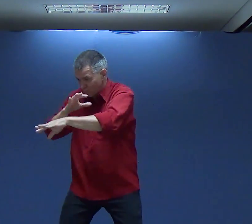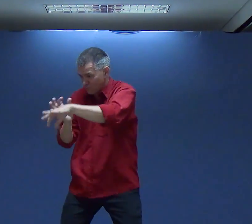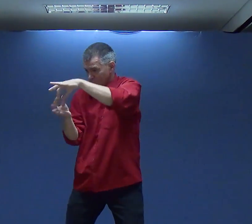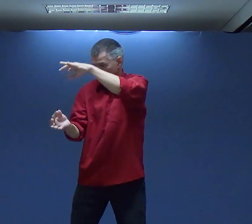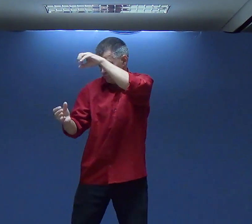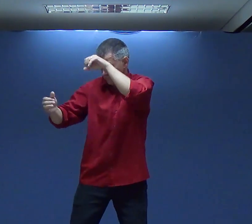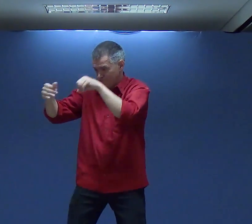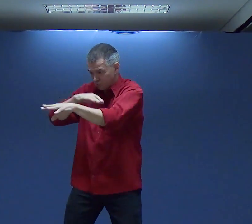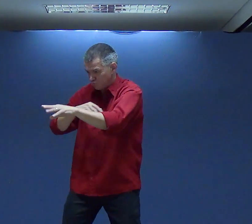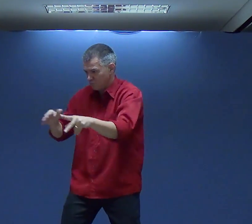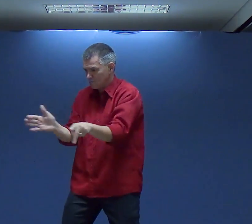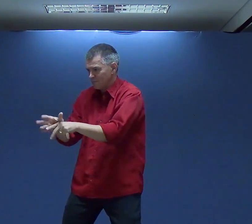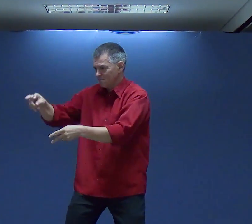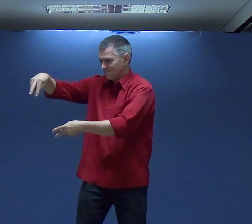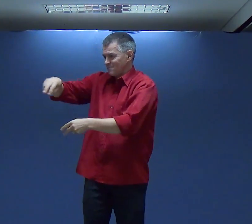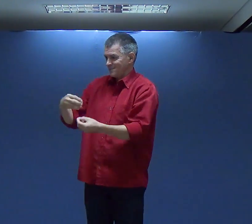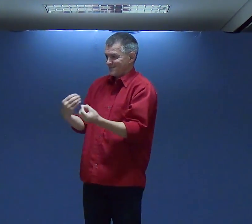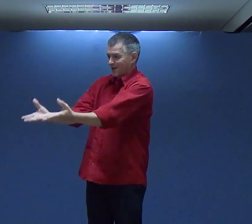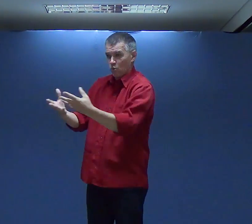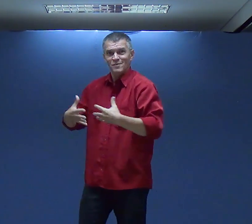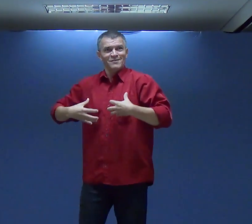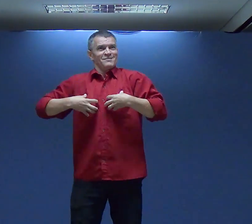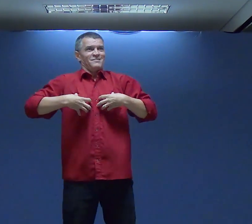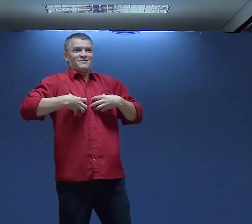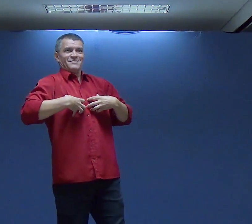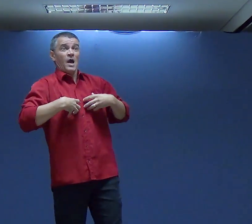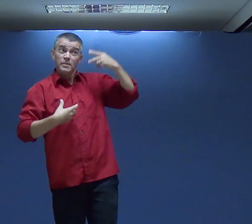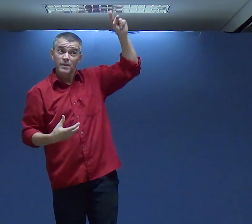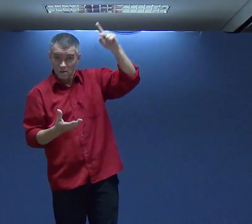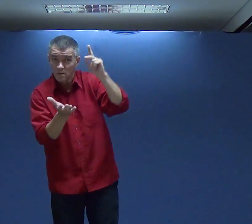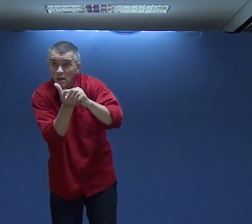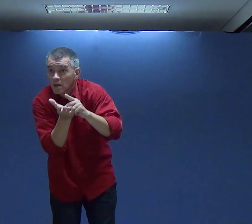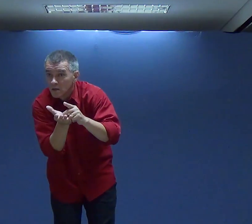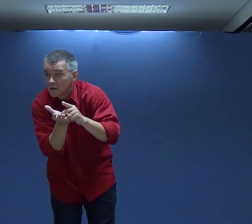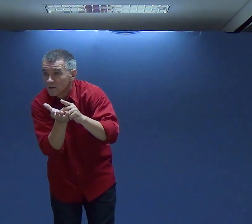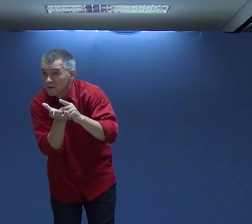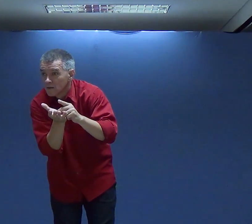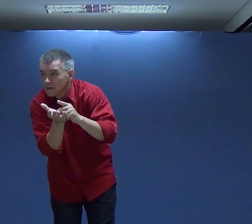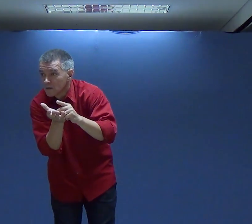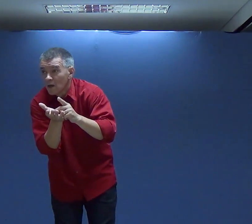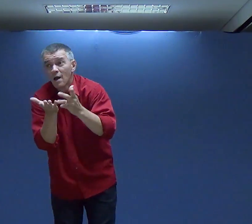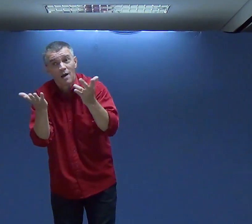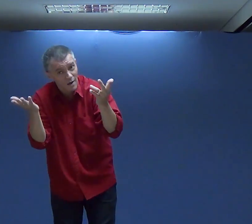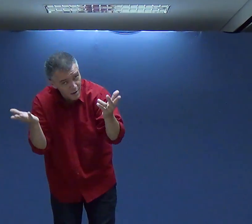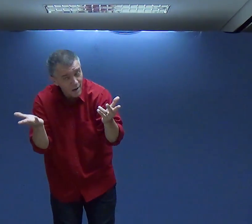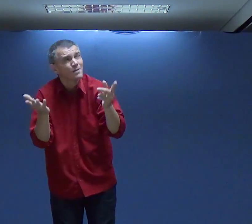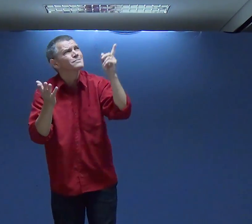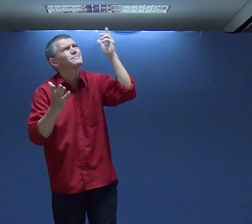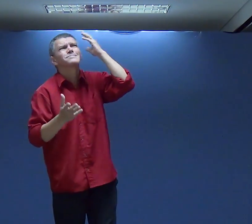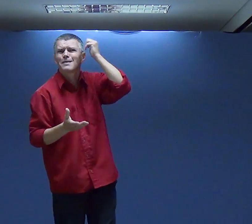Eva E deu a vida Ele é o dono da nossa alma Não é verdade?